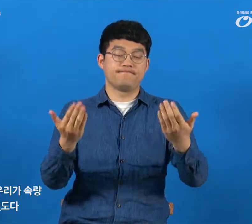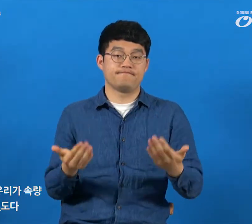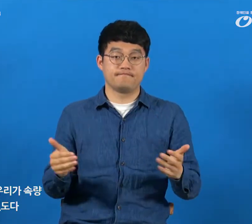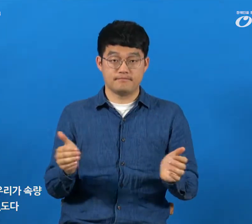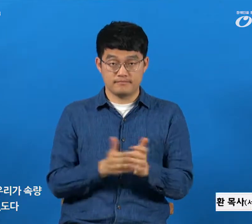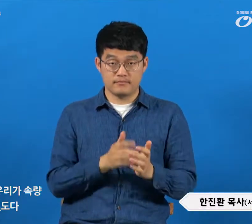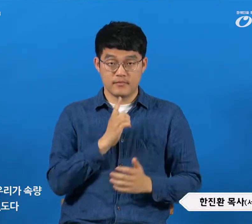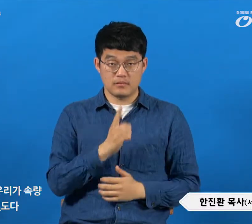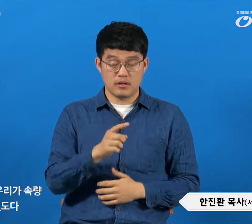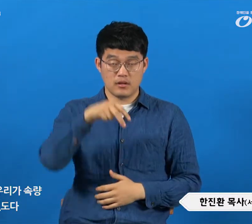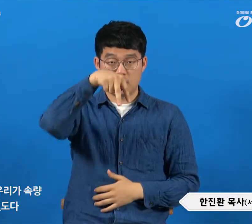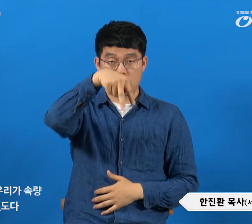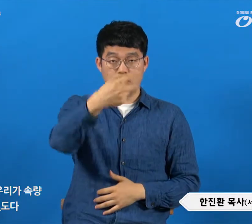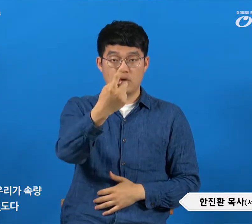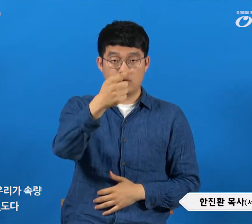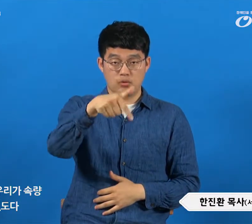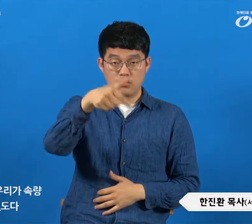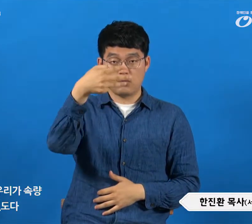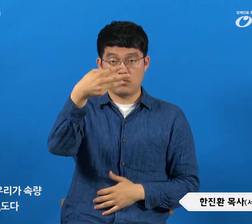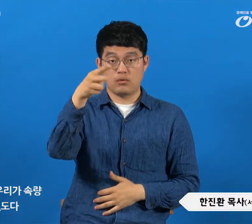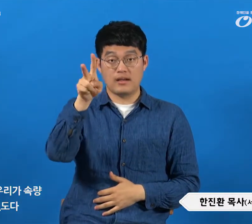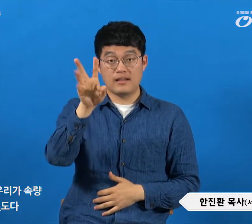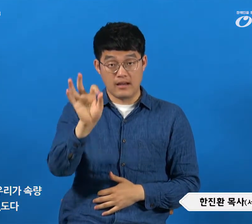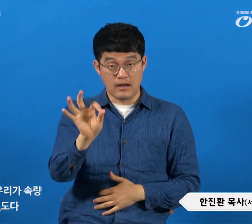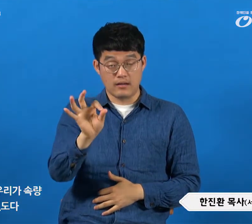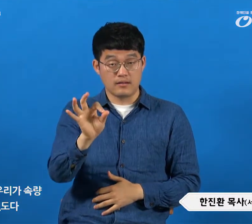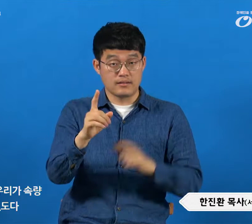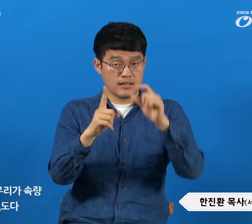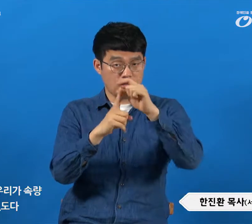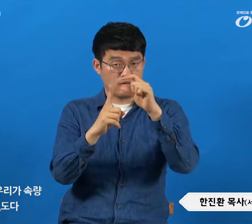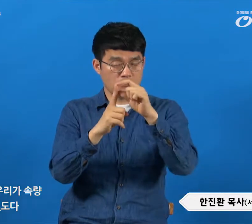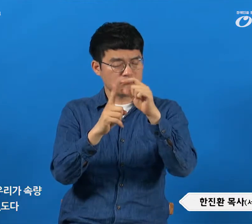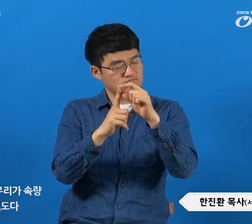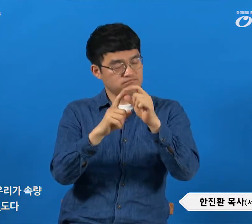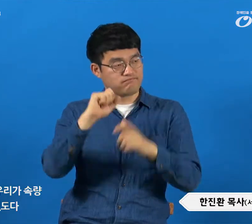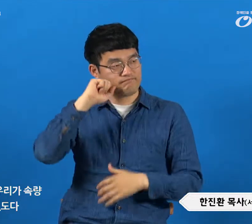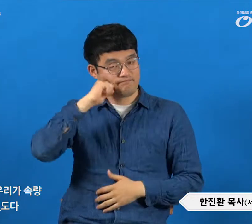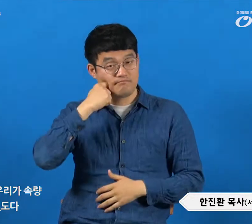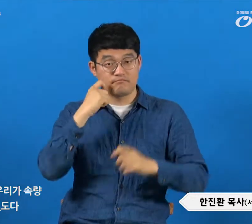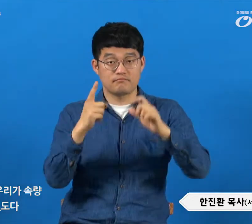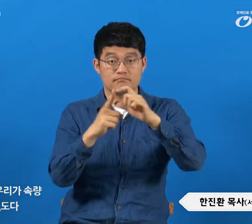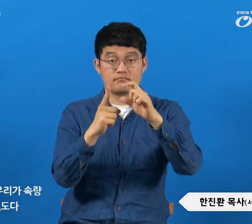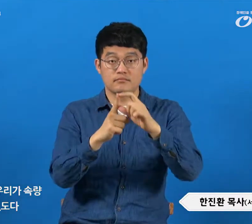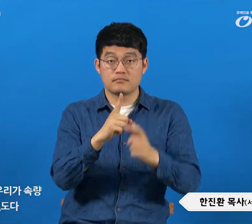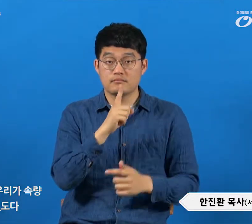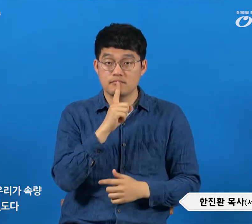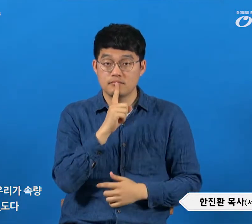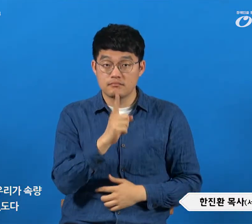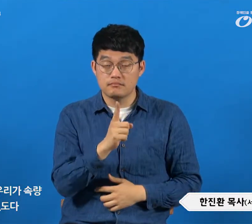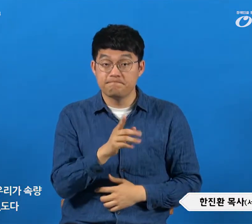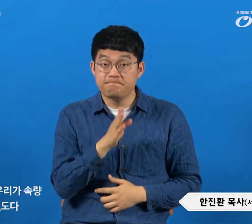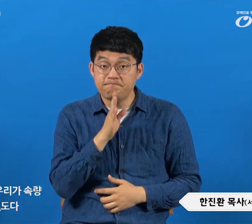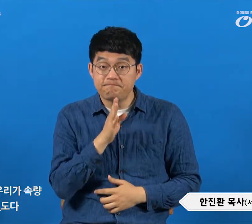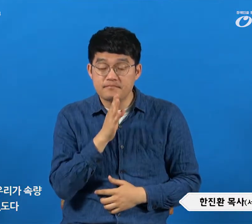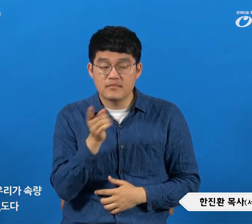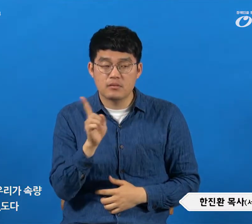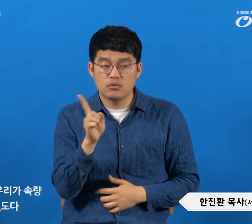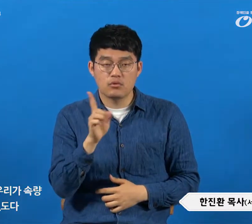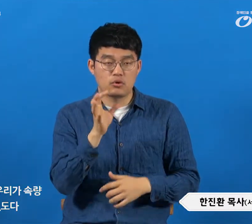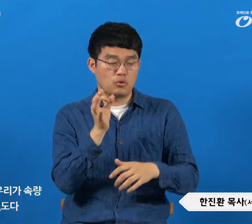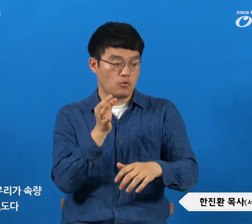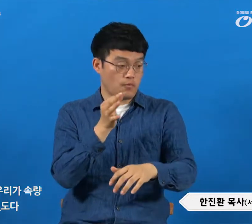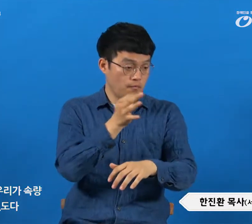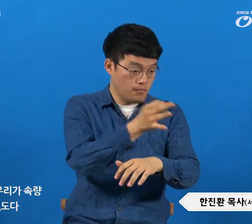했습니다. 이 속량이라는 단어가 좀 어렵습니다. 값을 지불하고